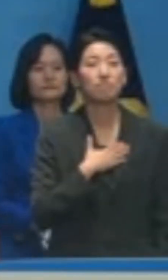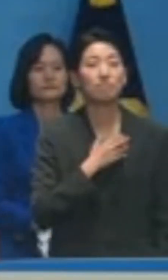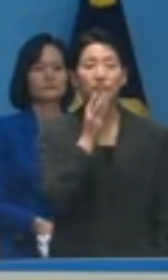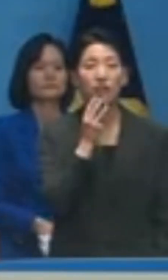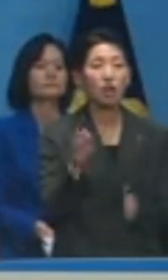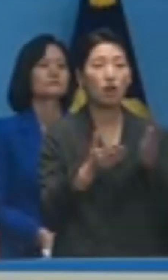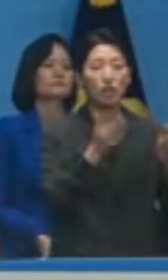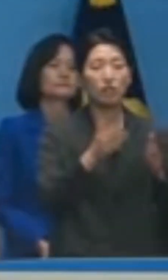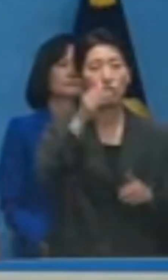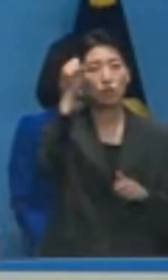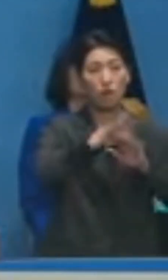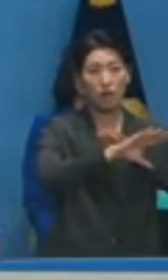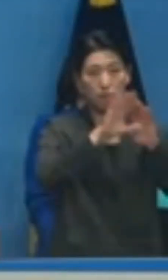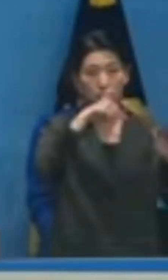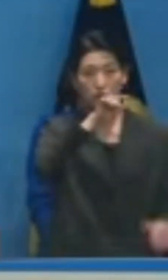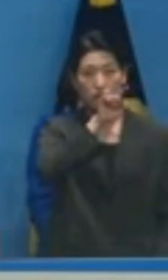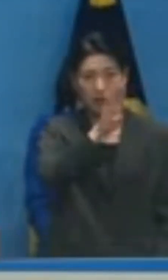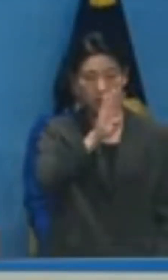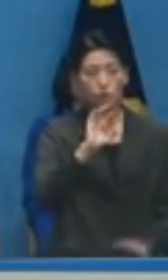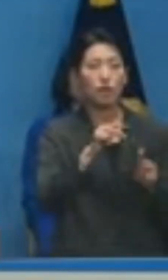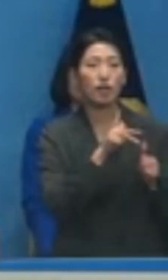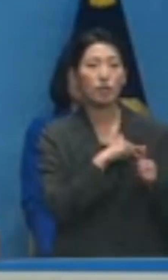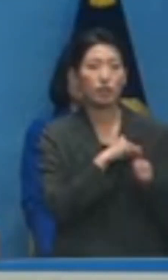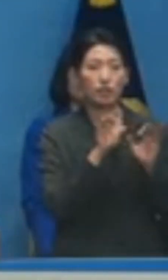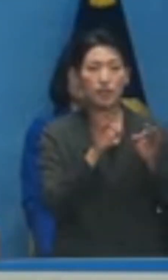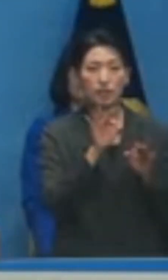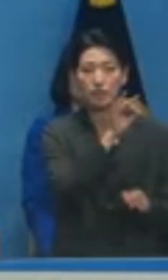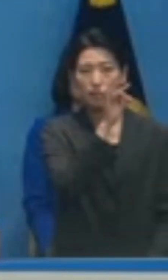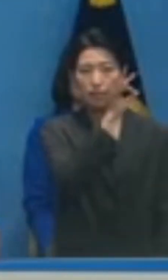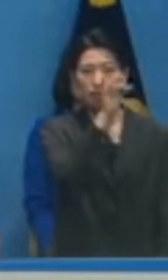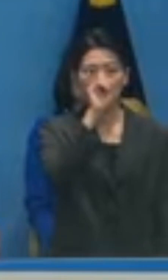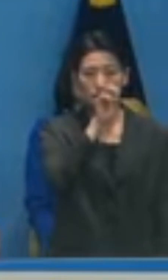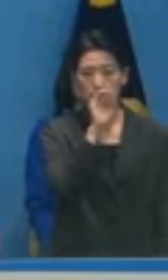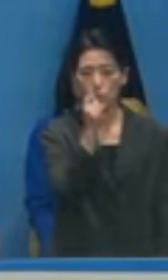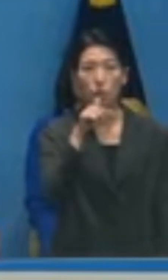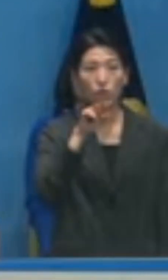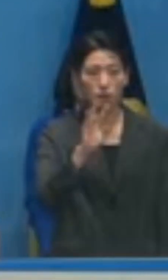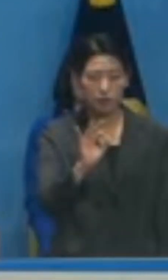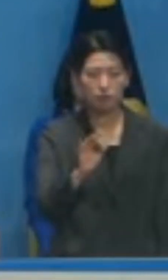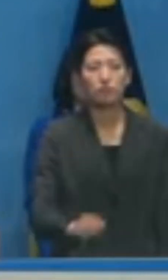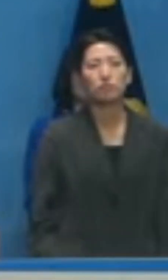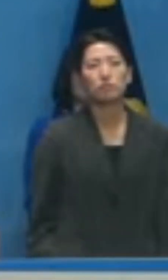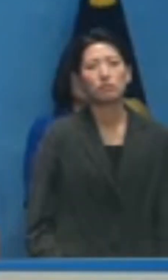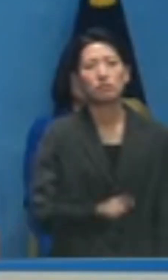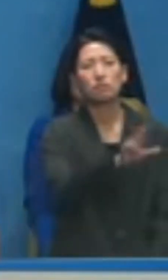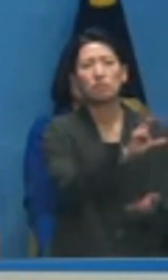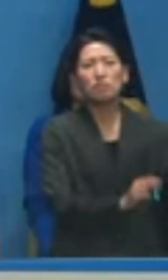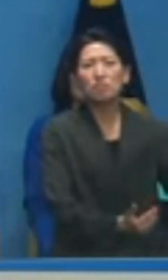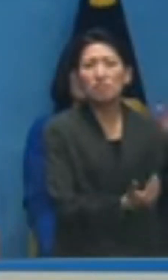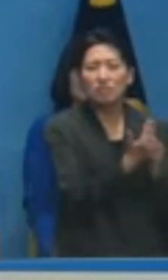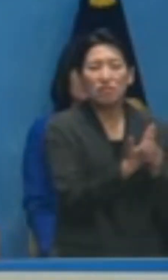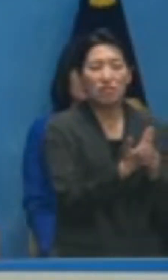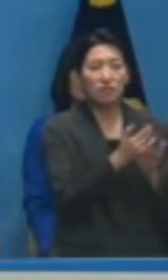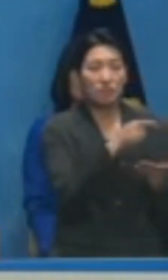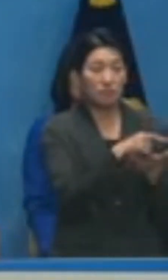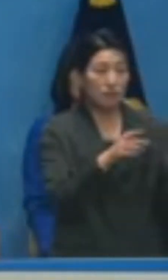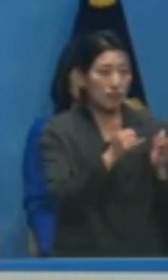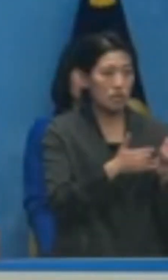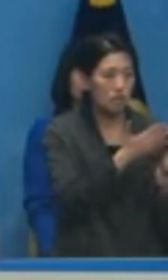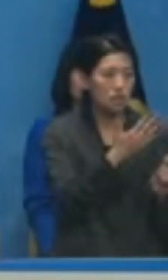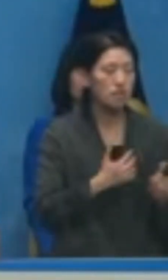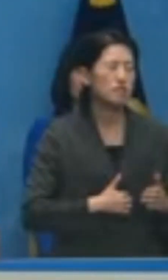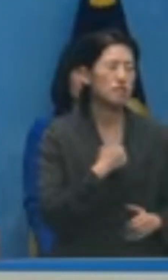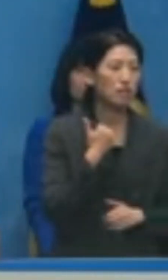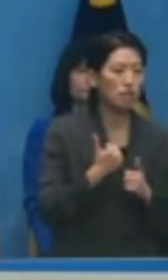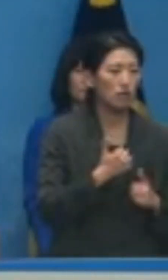이모정입니다. 신안선 목선전철 공사 현장 분기 사고로 깊은 슬픔과 분노를 느끼고 계신 피해 주민